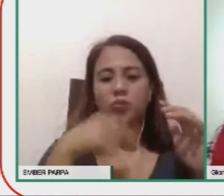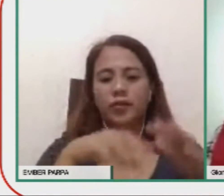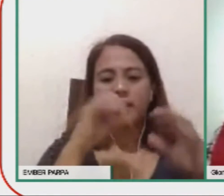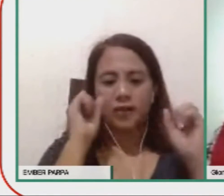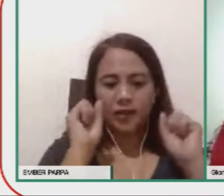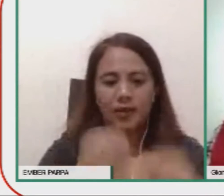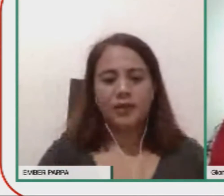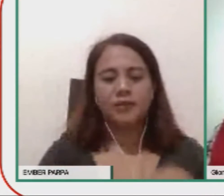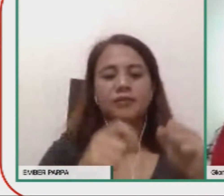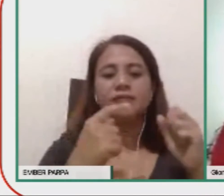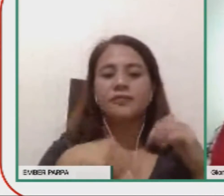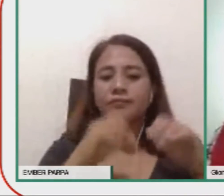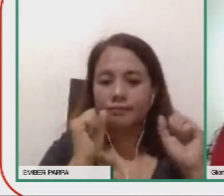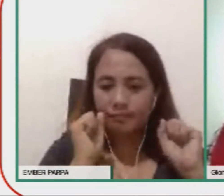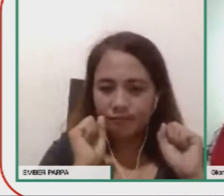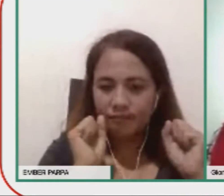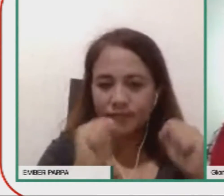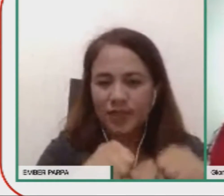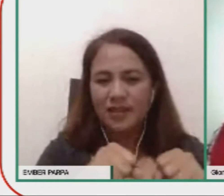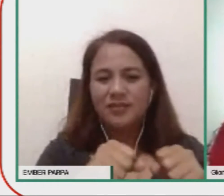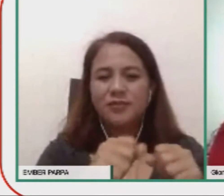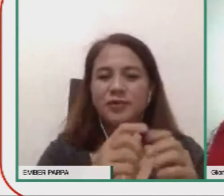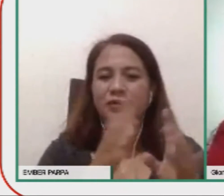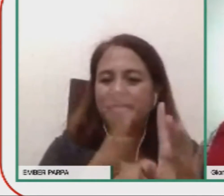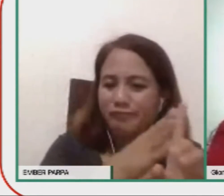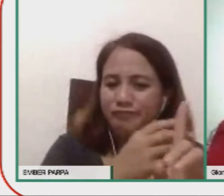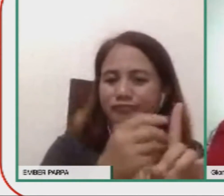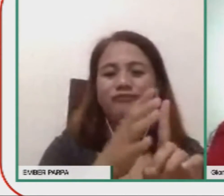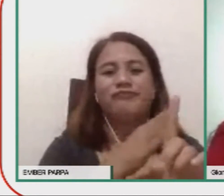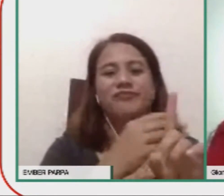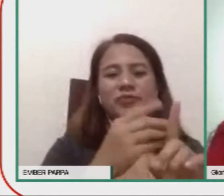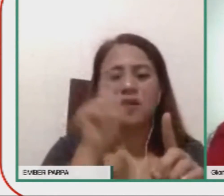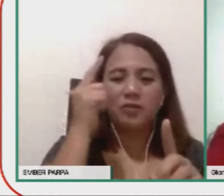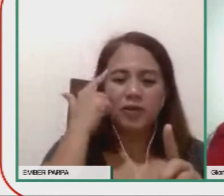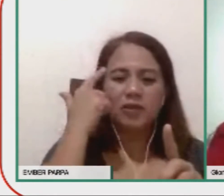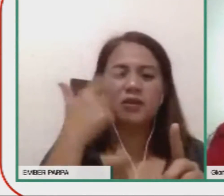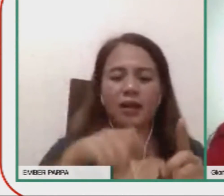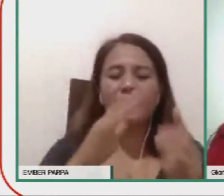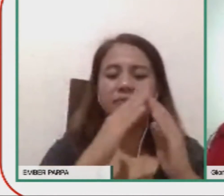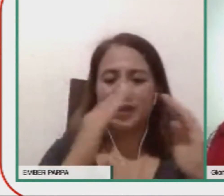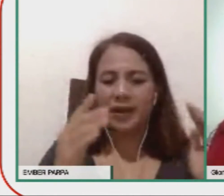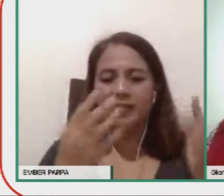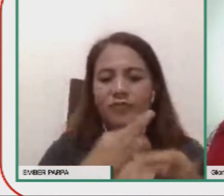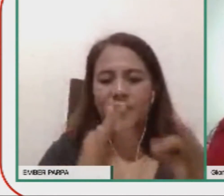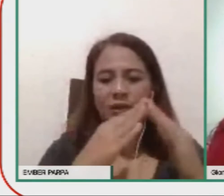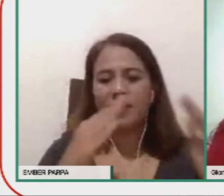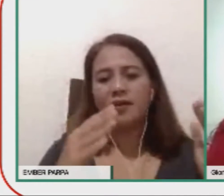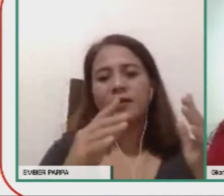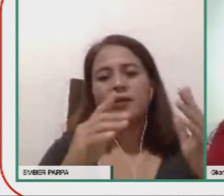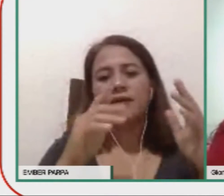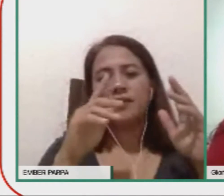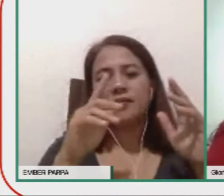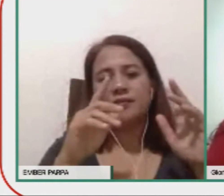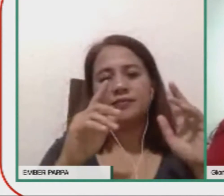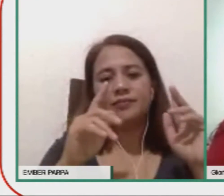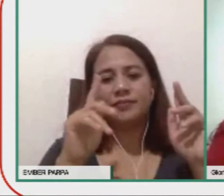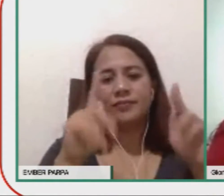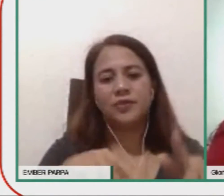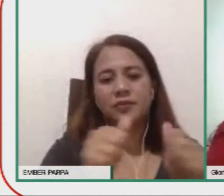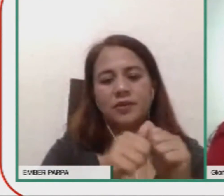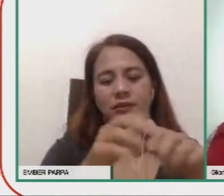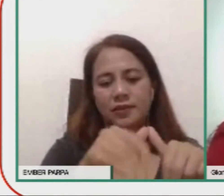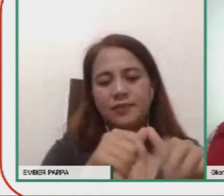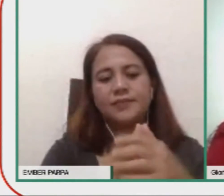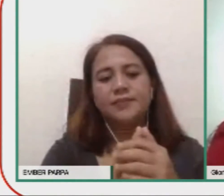yung isang lambing namin sa ating gobyerno na magkaroon ng pabahay, libreng pabahay ang mga persons with